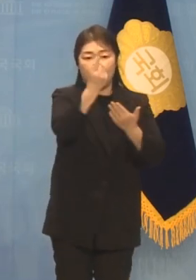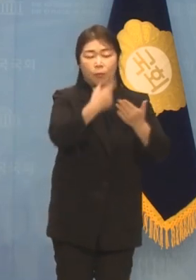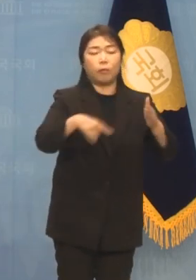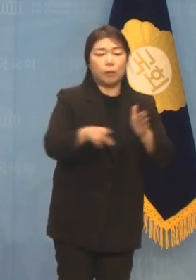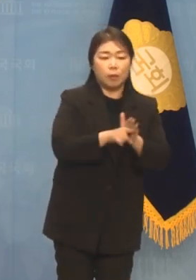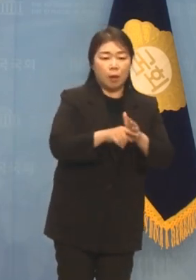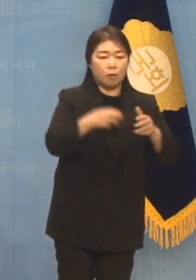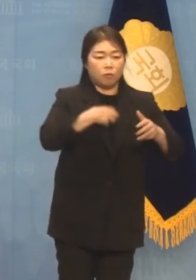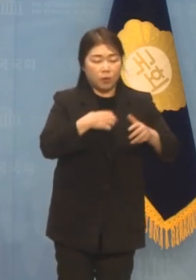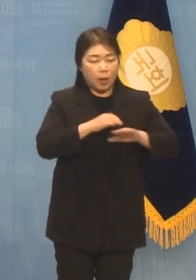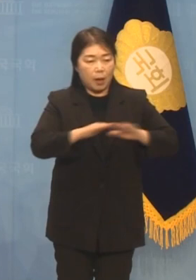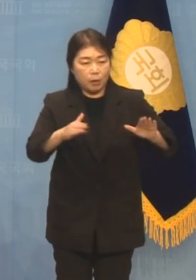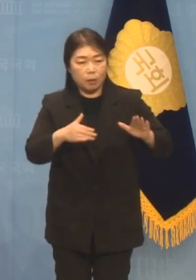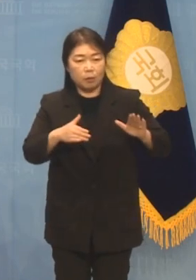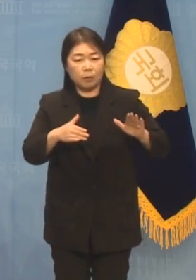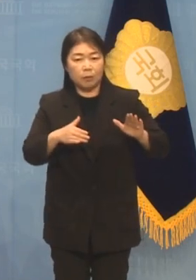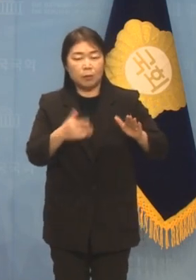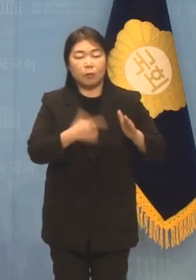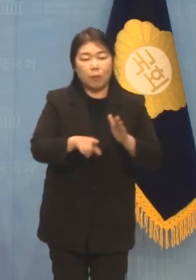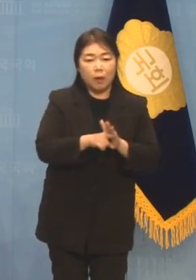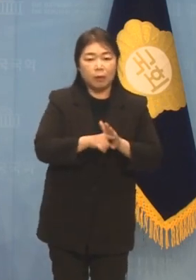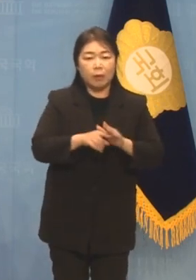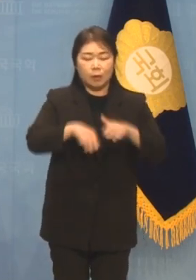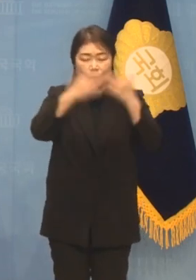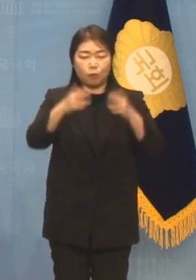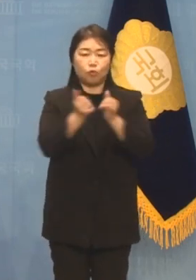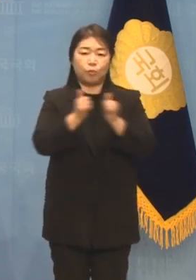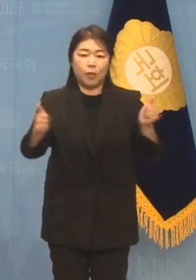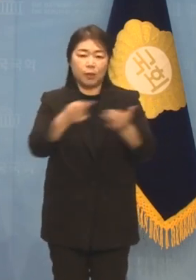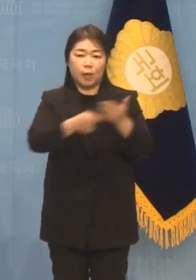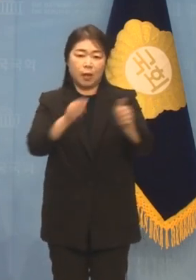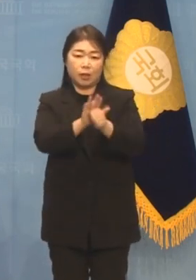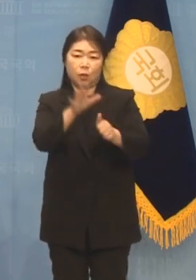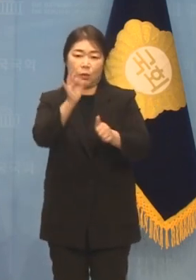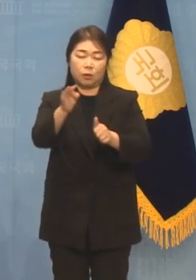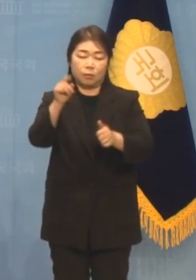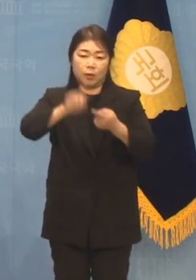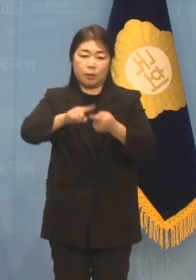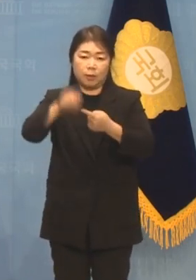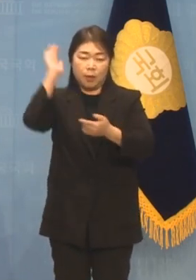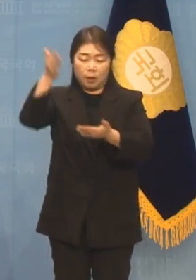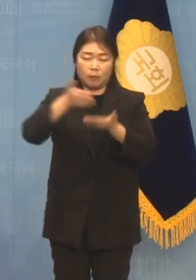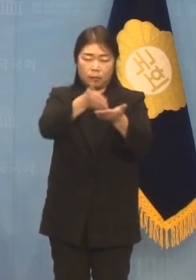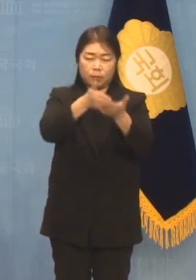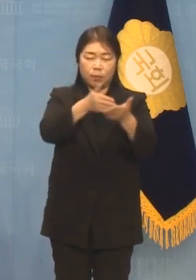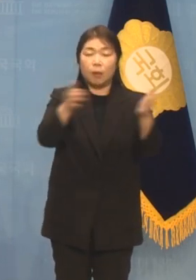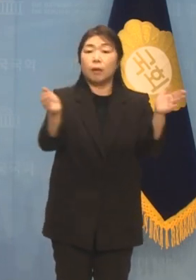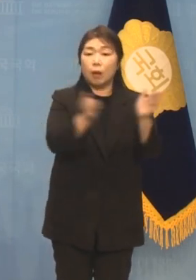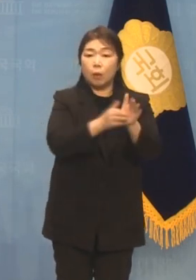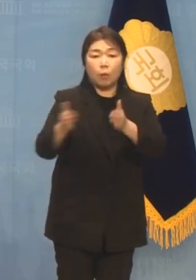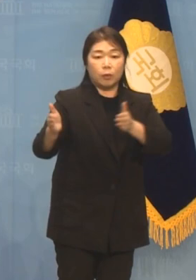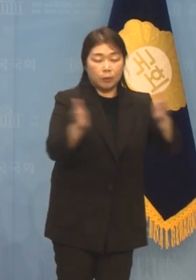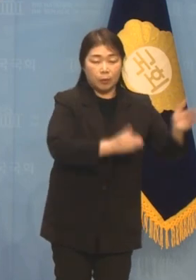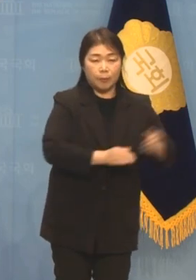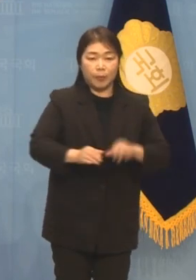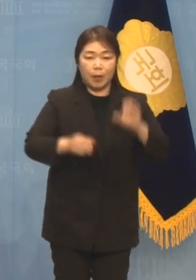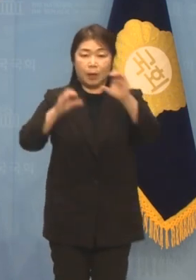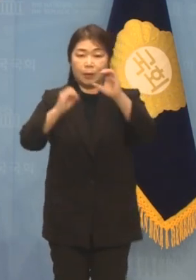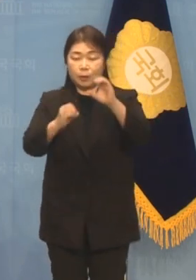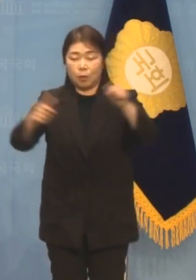전국민 재난지원금을 꾸준히 제안했습니다. 탄소 배출량을 현저히 줄여 기후위기를